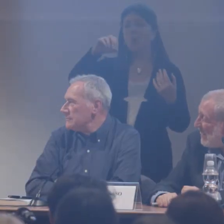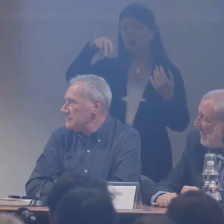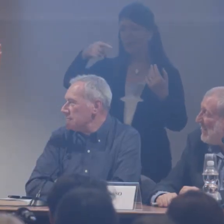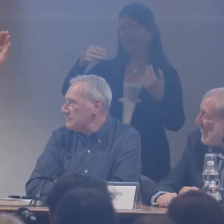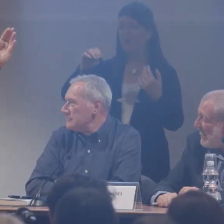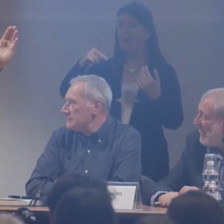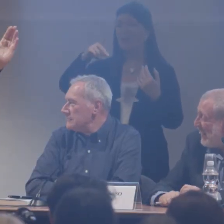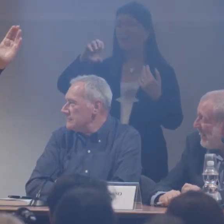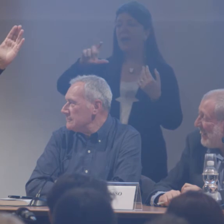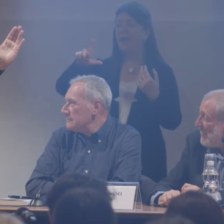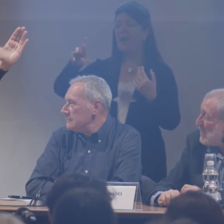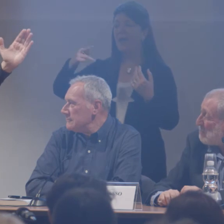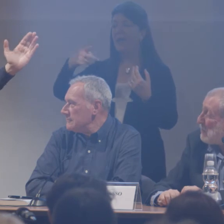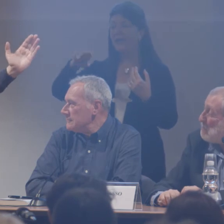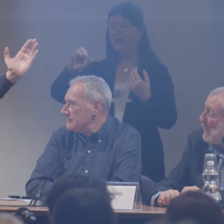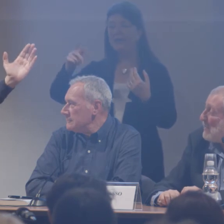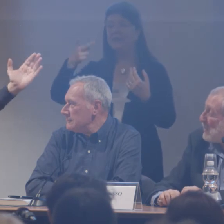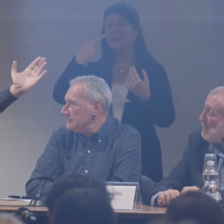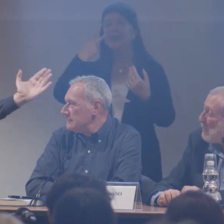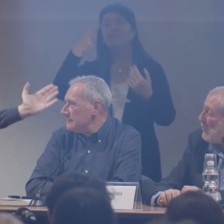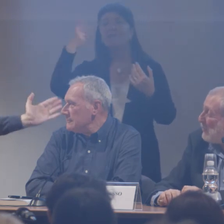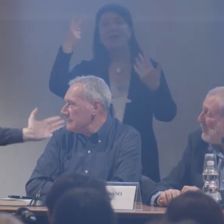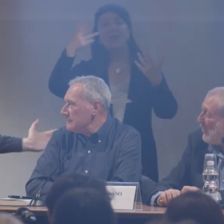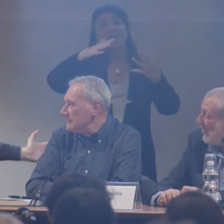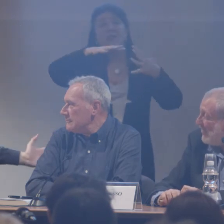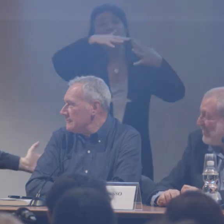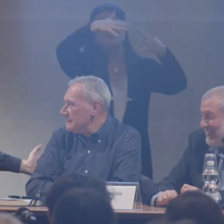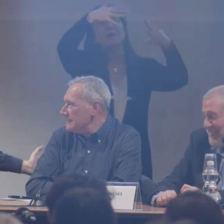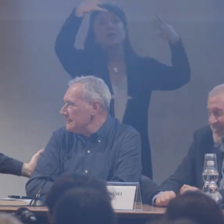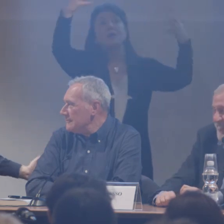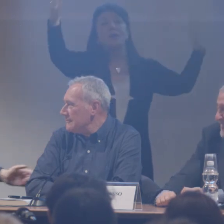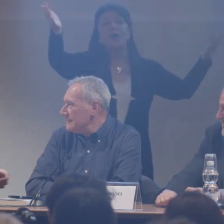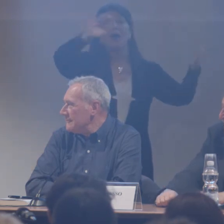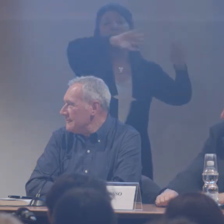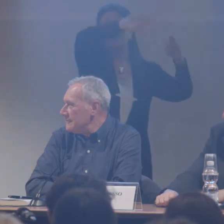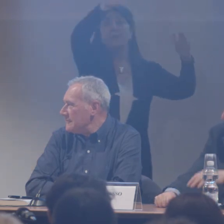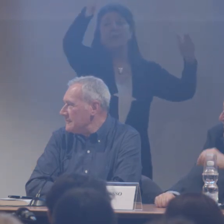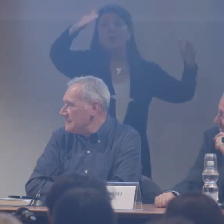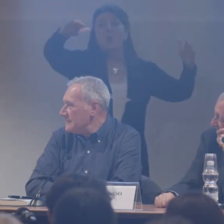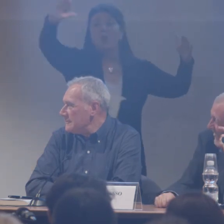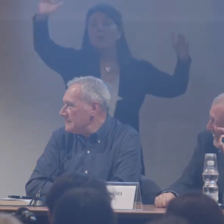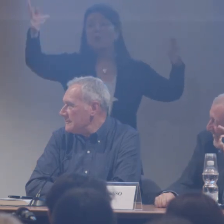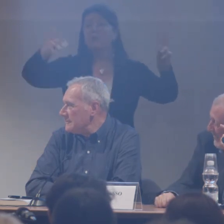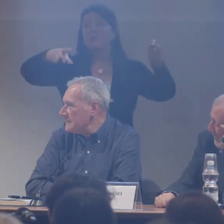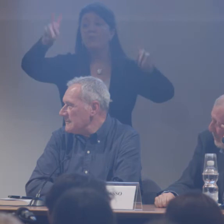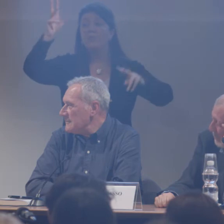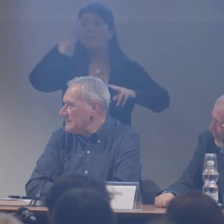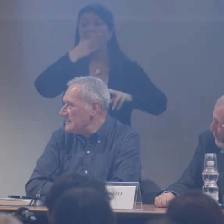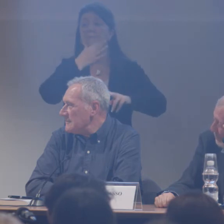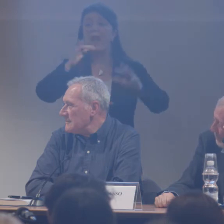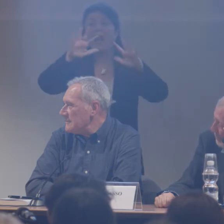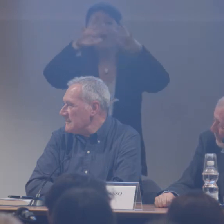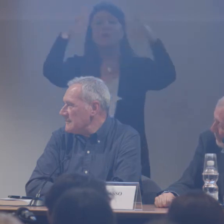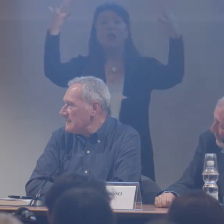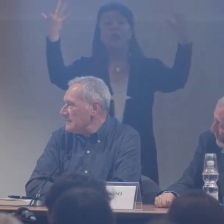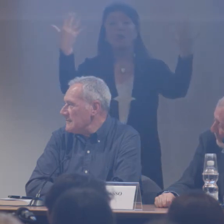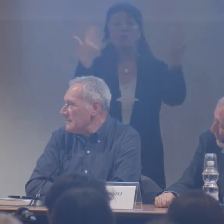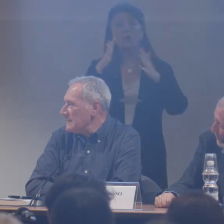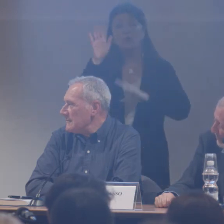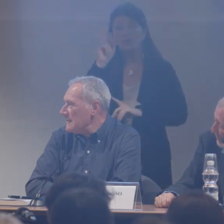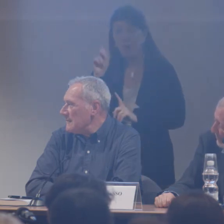Goethe disse che è il promontorio più bello del mondo. E tu dici: ma sì, però guarda, c'è la mafia, ci sono ancora a